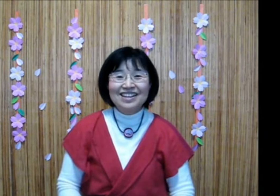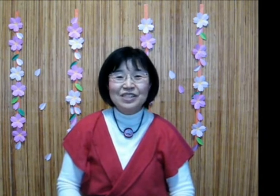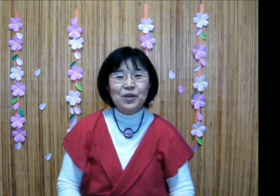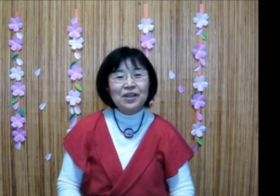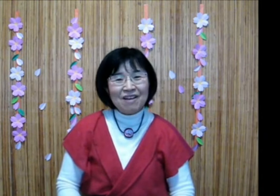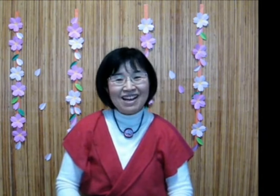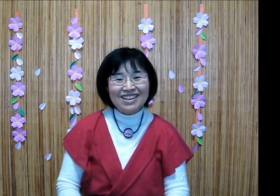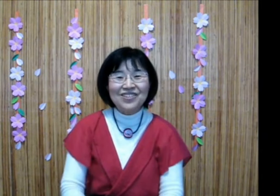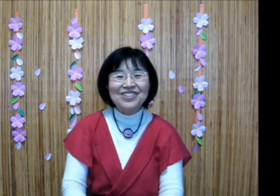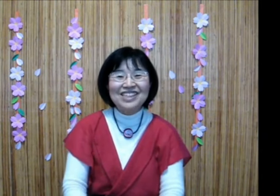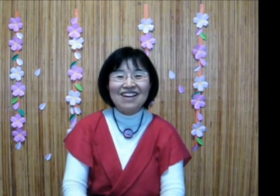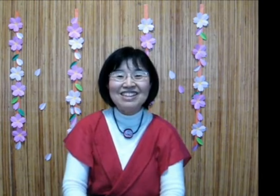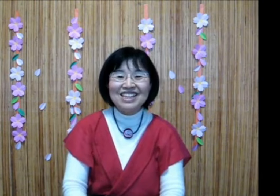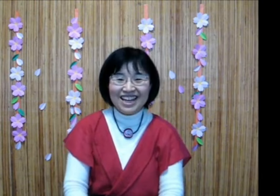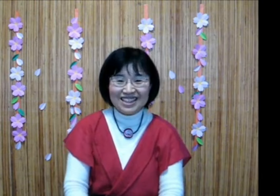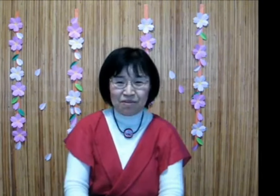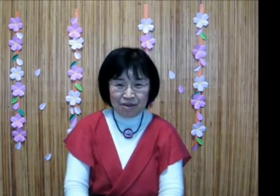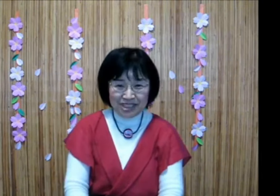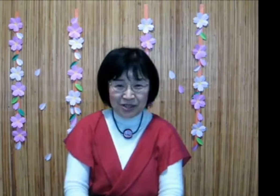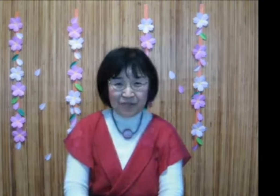それでは曲に合わせてやってみましょう。